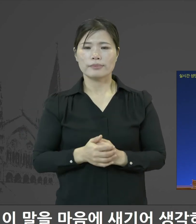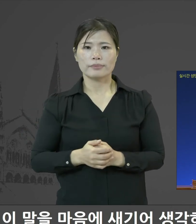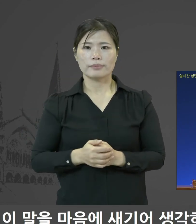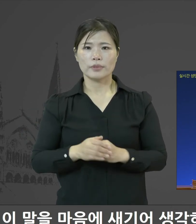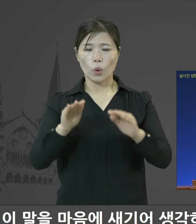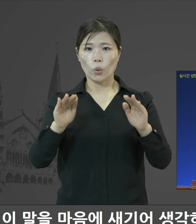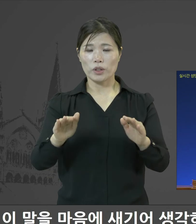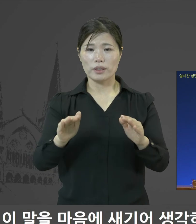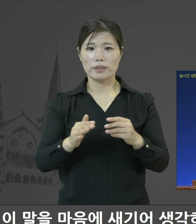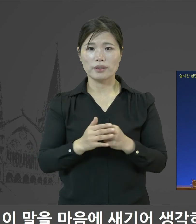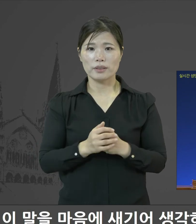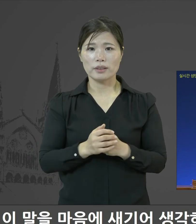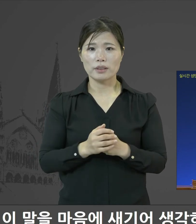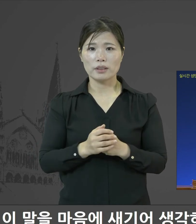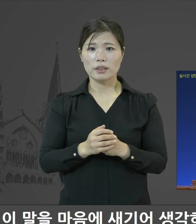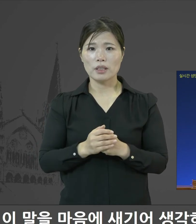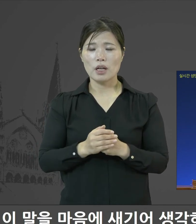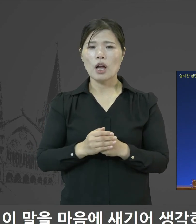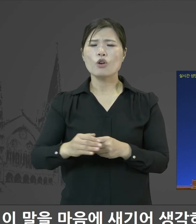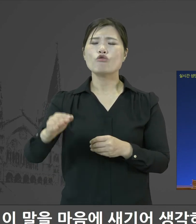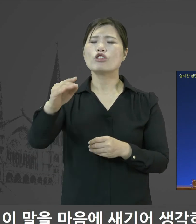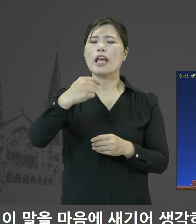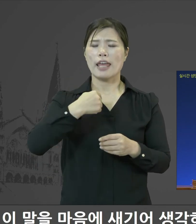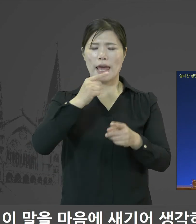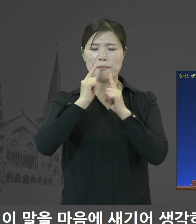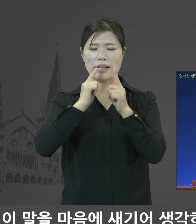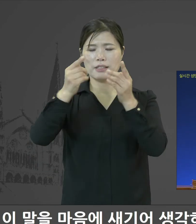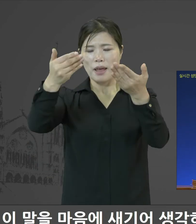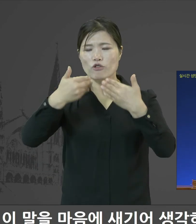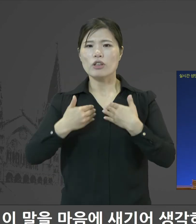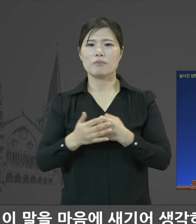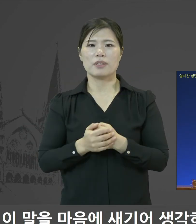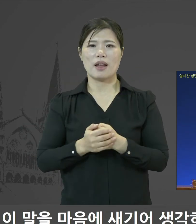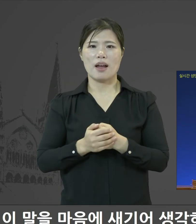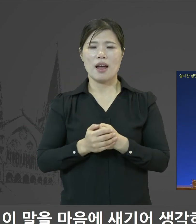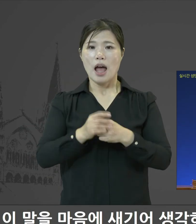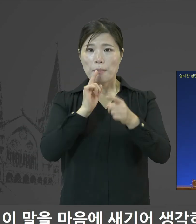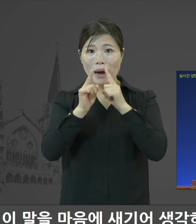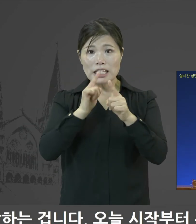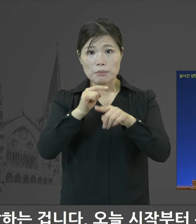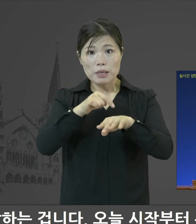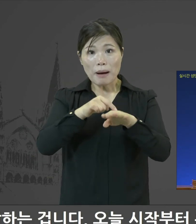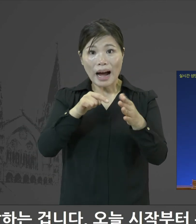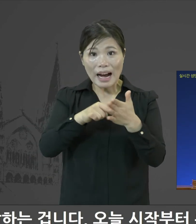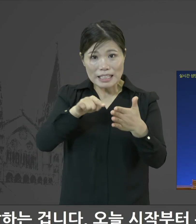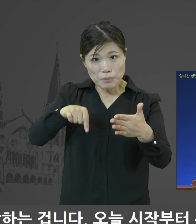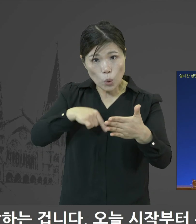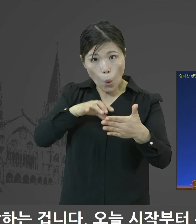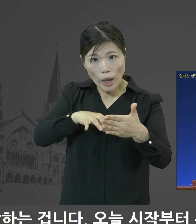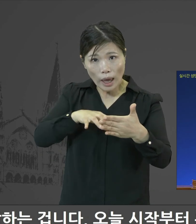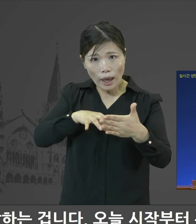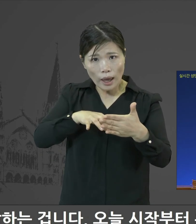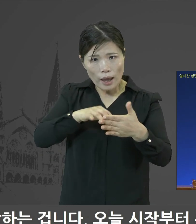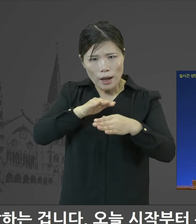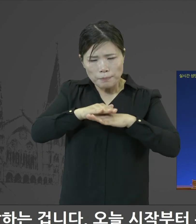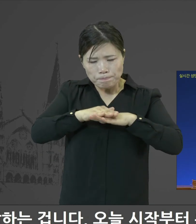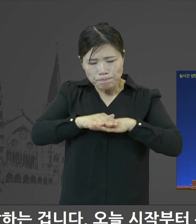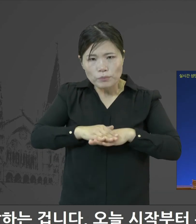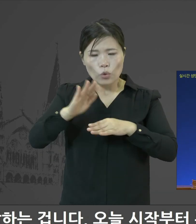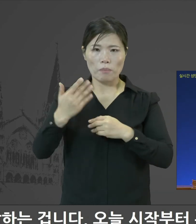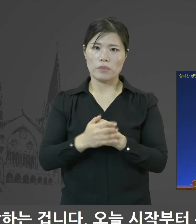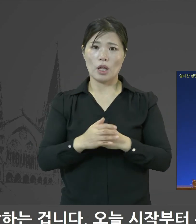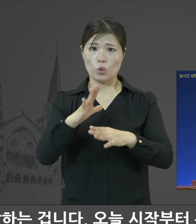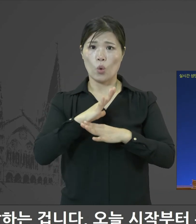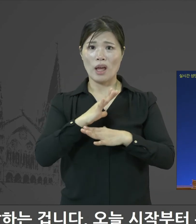오늘 시작부터 우리에게 전달된 메시지입니다. 말씀을 마음에 두자, 이 얘기입니다. 여러분, 놀라기만 하면 안